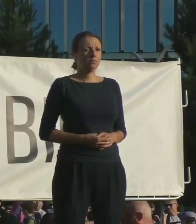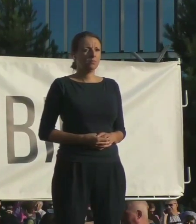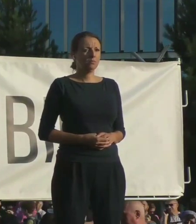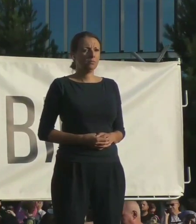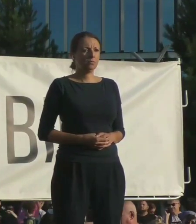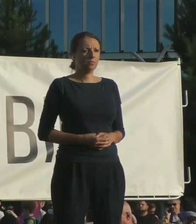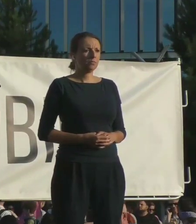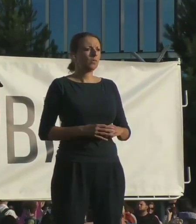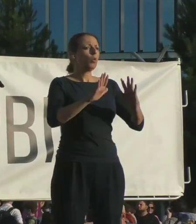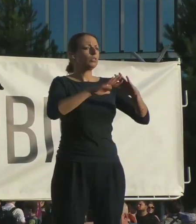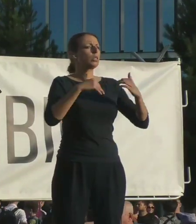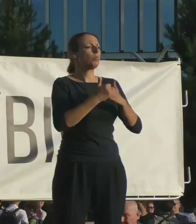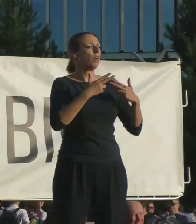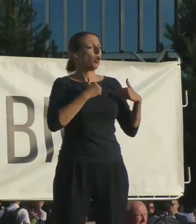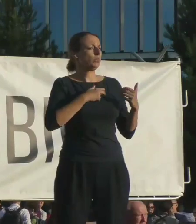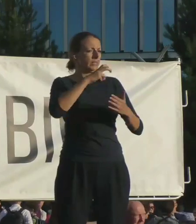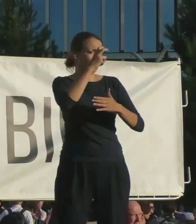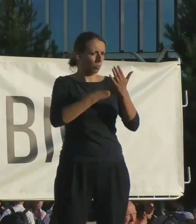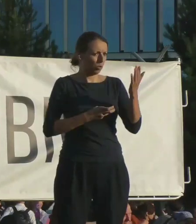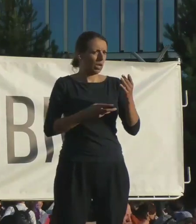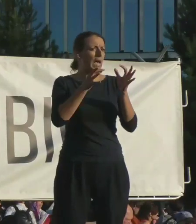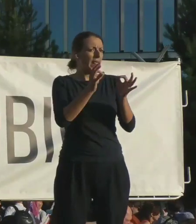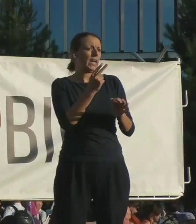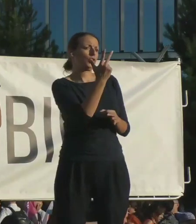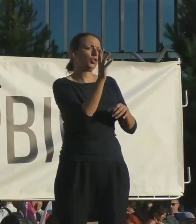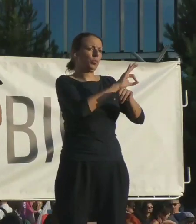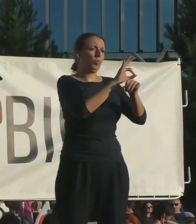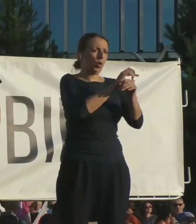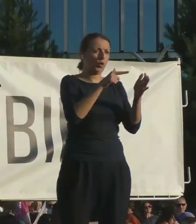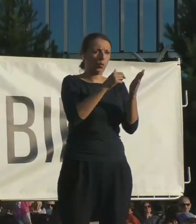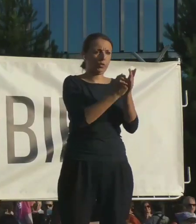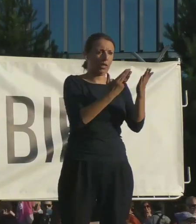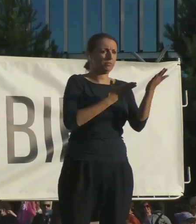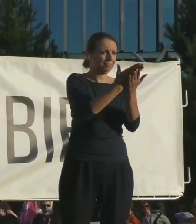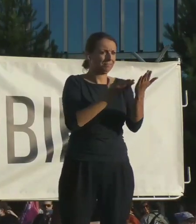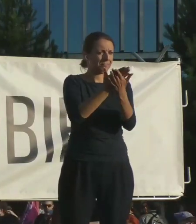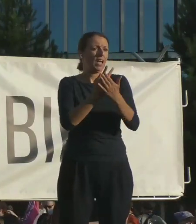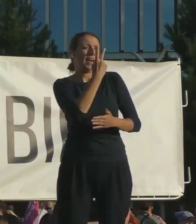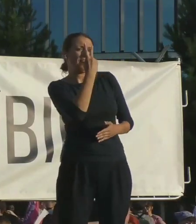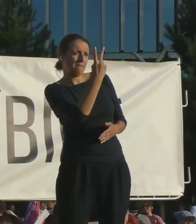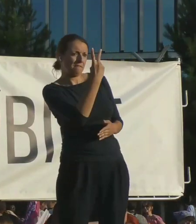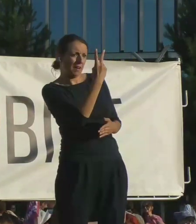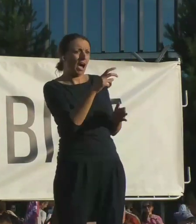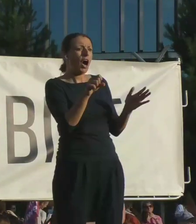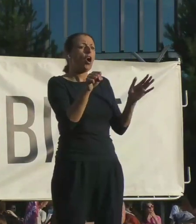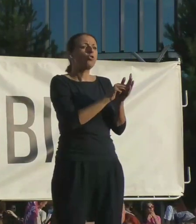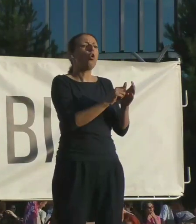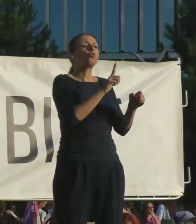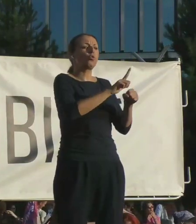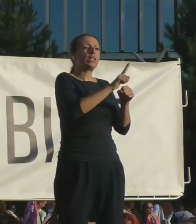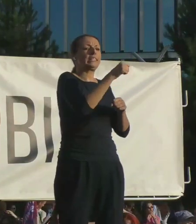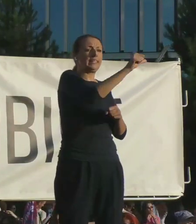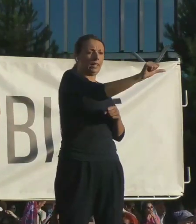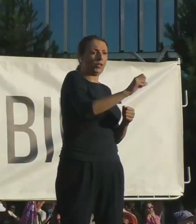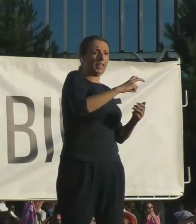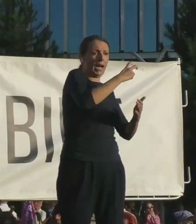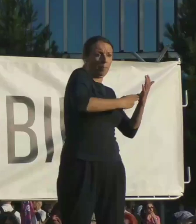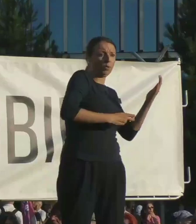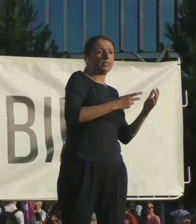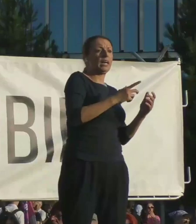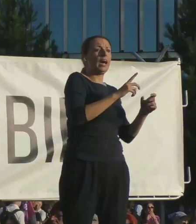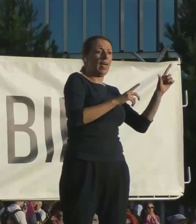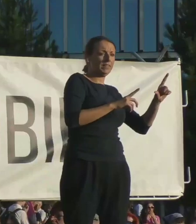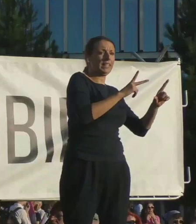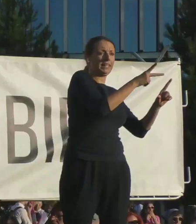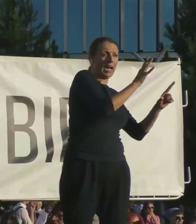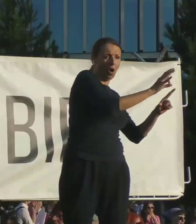W Sejmowej Komisji Aborcyjnej są teraz trzy projekty ustaw. Dwa o aborcji do 12 tygodnia, Lewicy i KO, no i projekt o